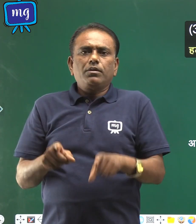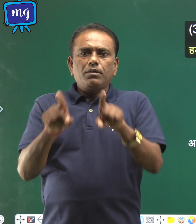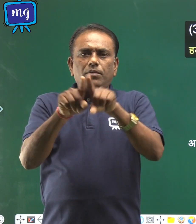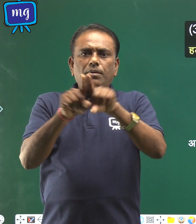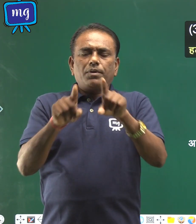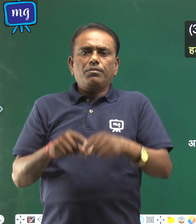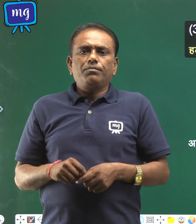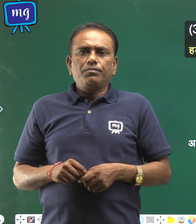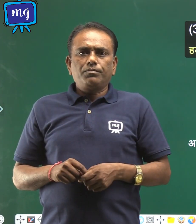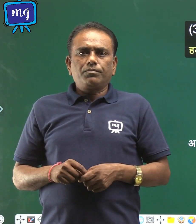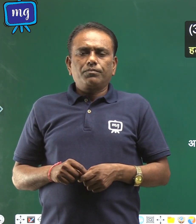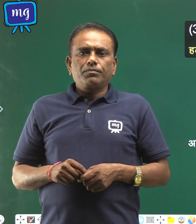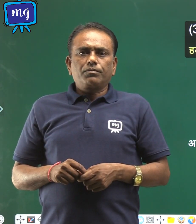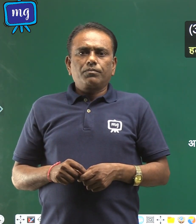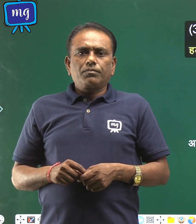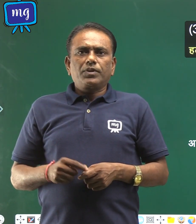बराबर